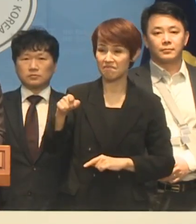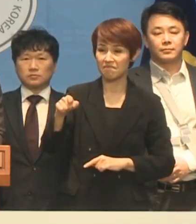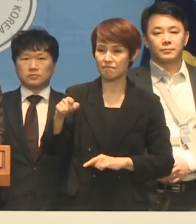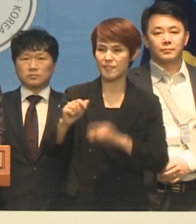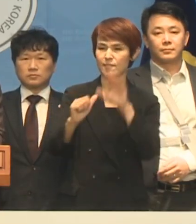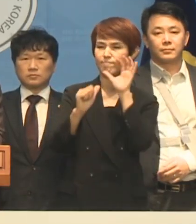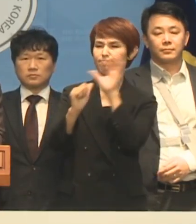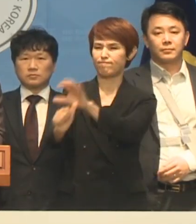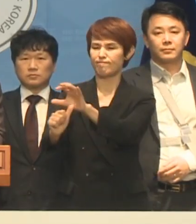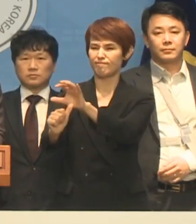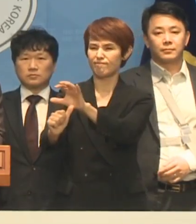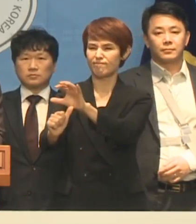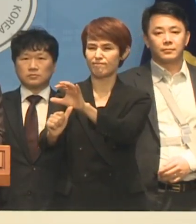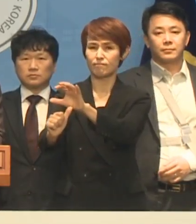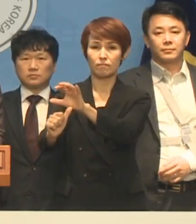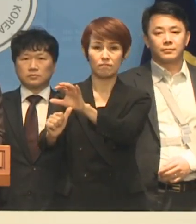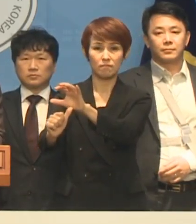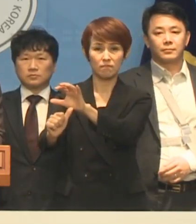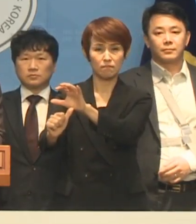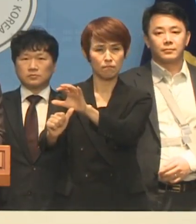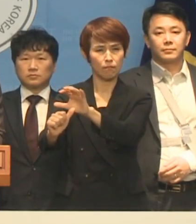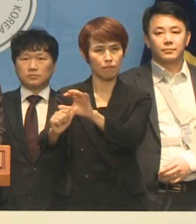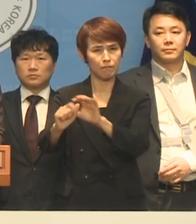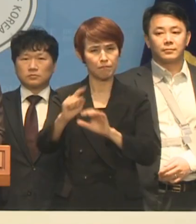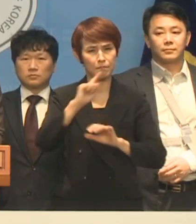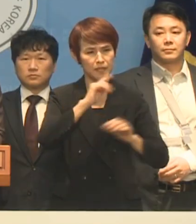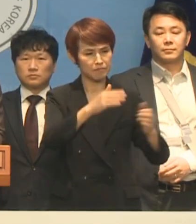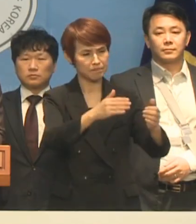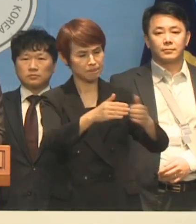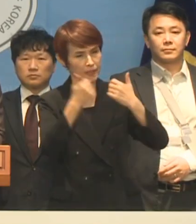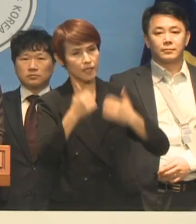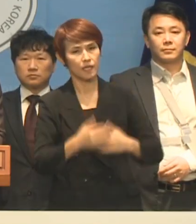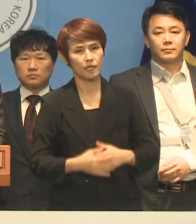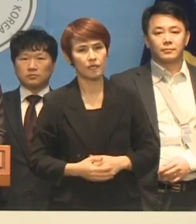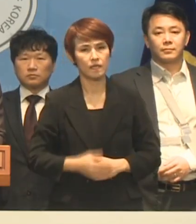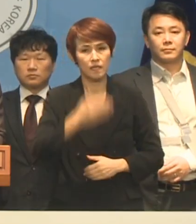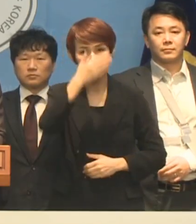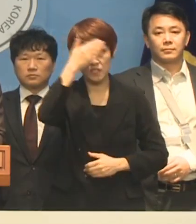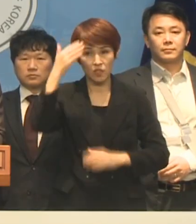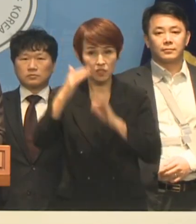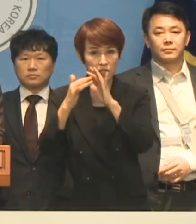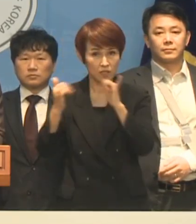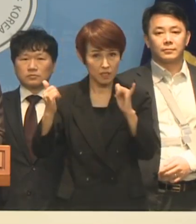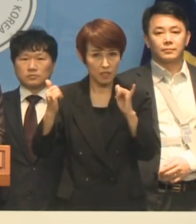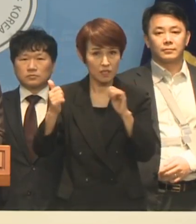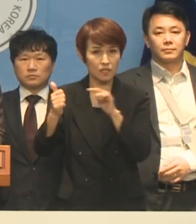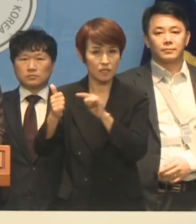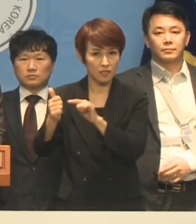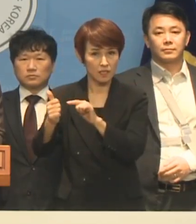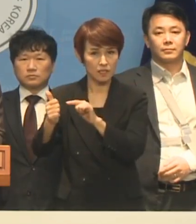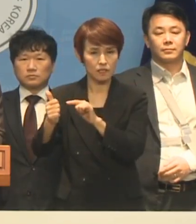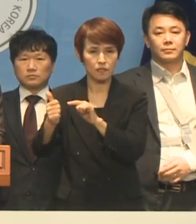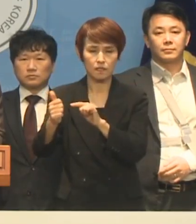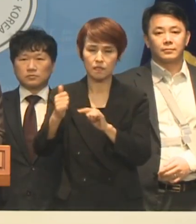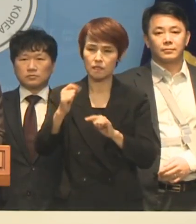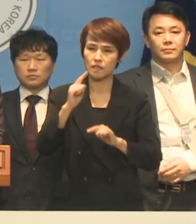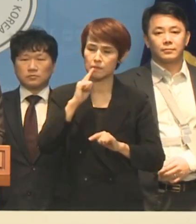탄압의 대상으로 삼겠다는 발언은 청년들에 대한 심각한